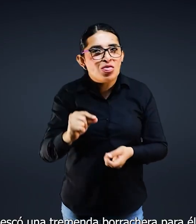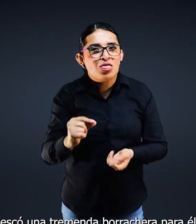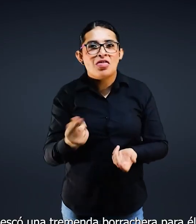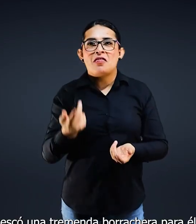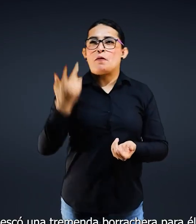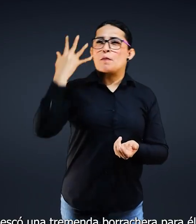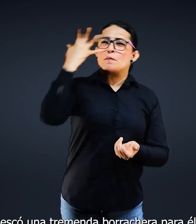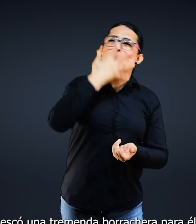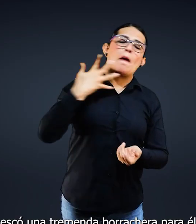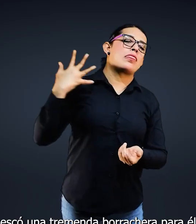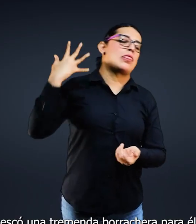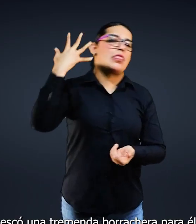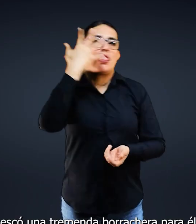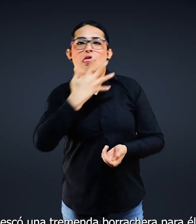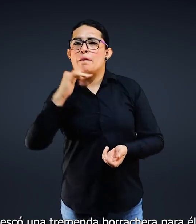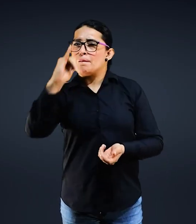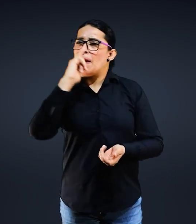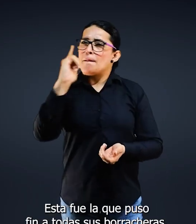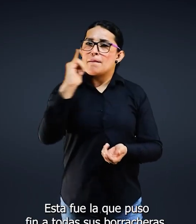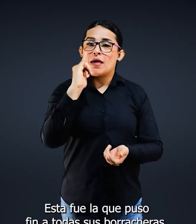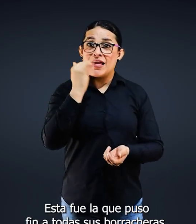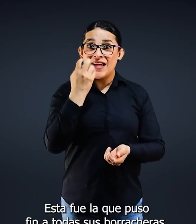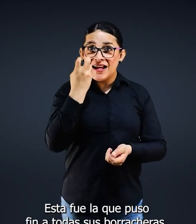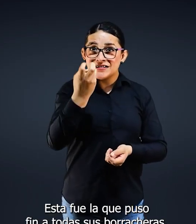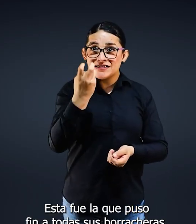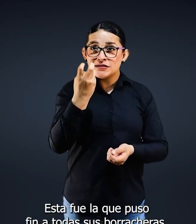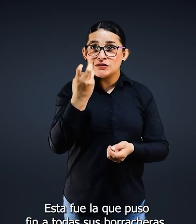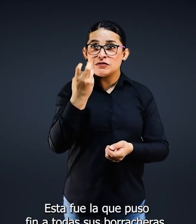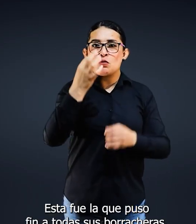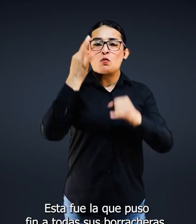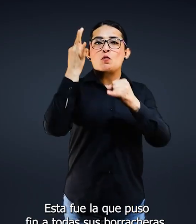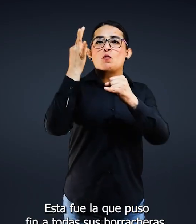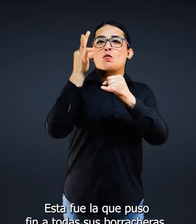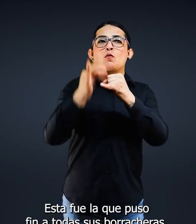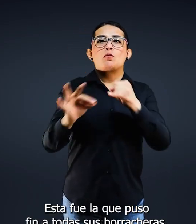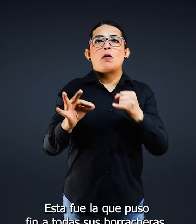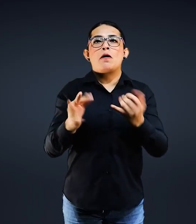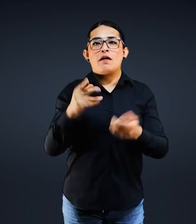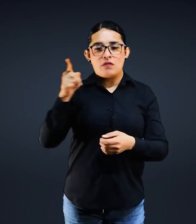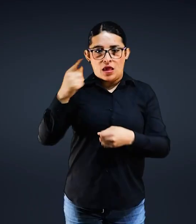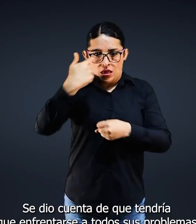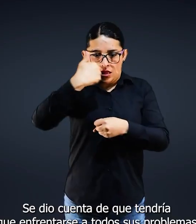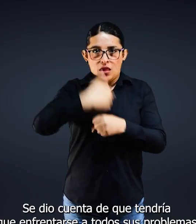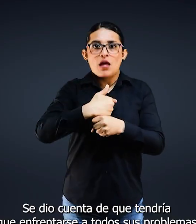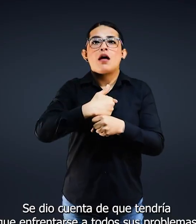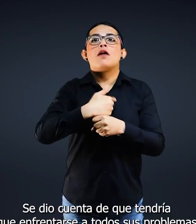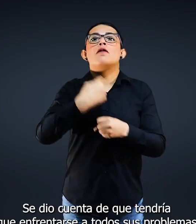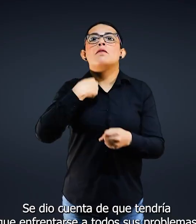tremenda borrachera. Para él, esta fue la que puso fin a todas sus borracheras. Se dio cuenta de que tendría